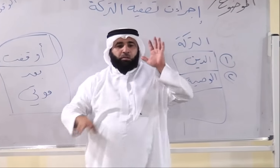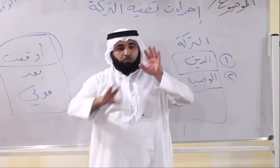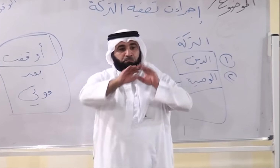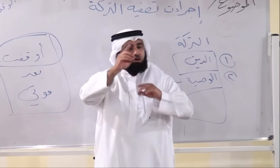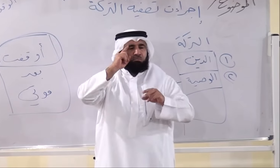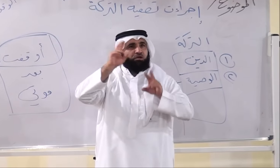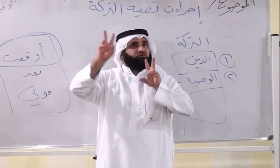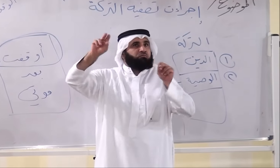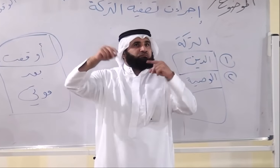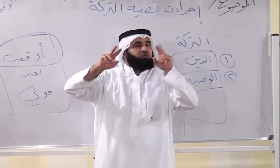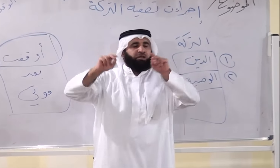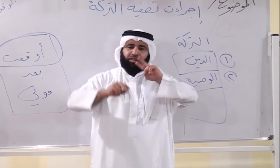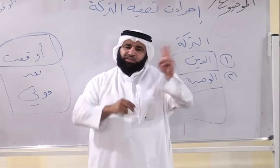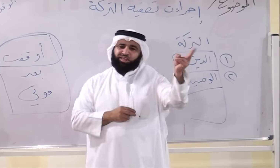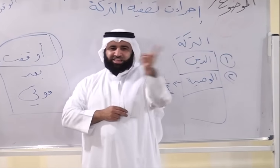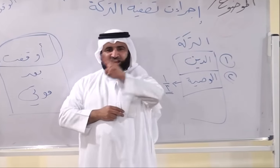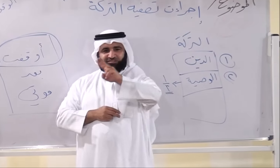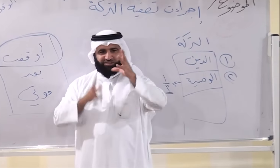الجزئية هذه.